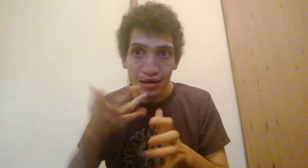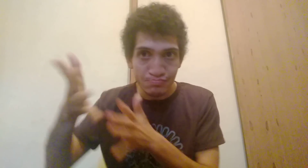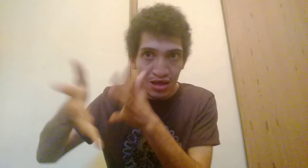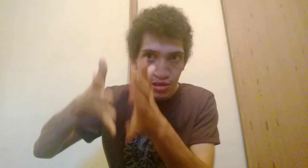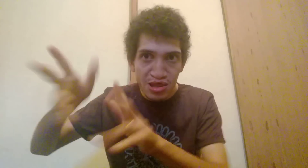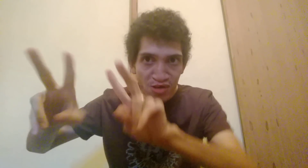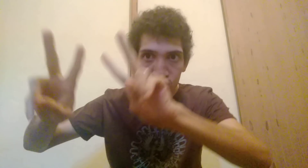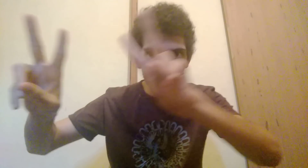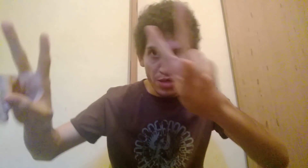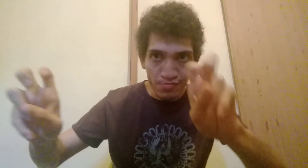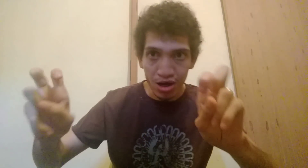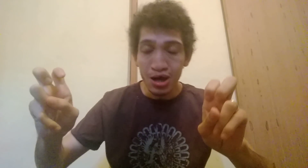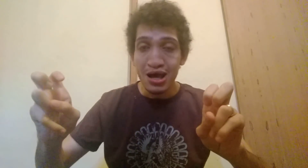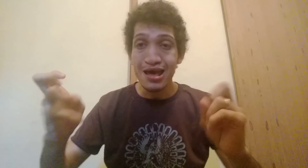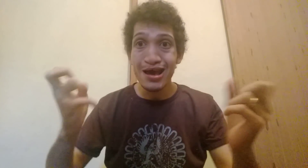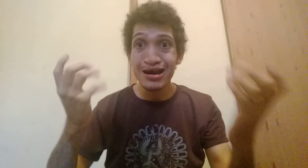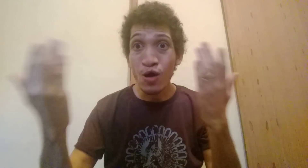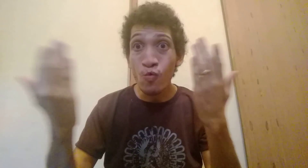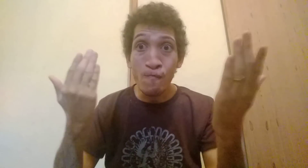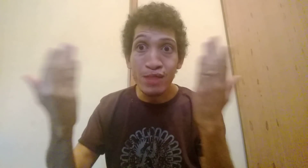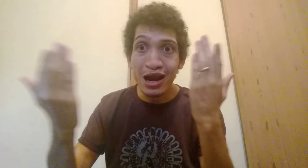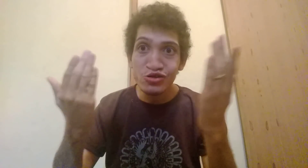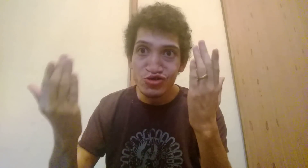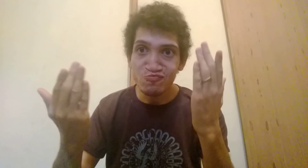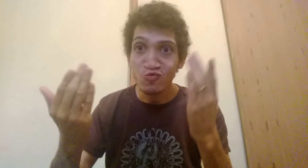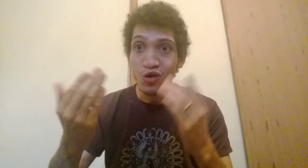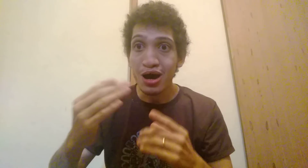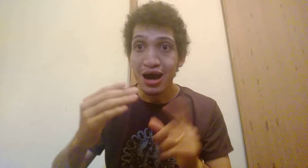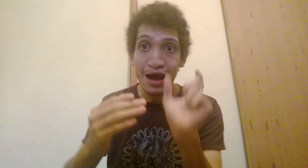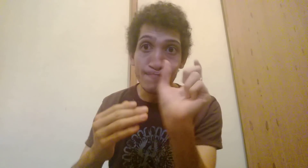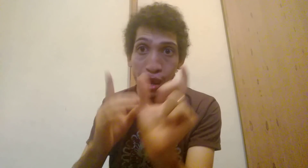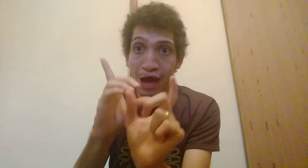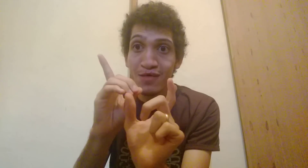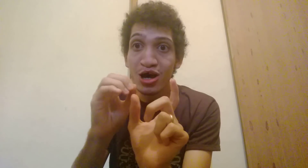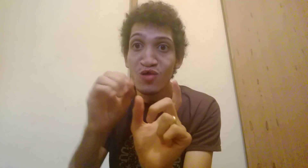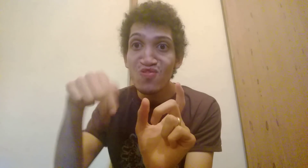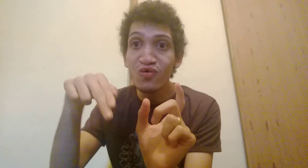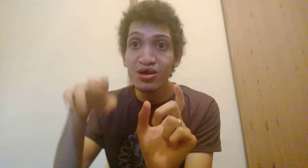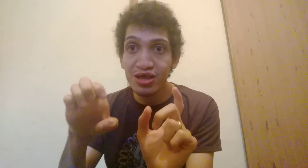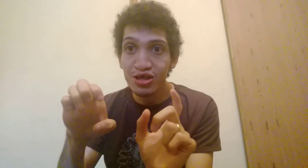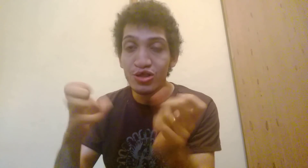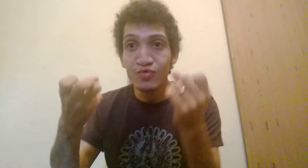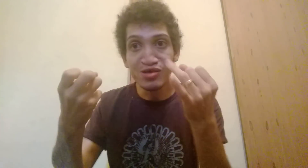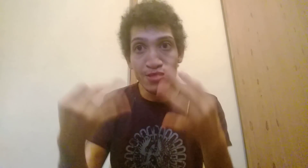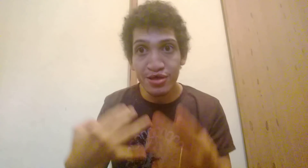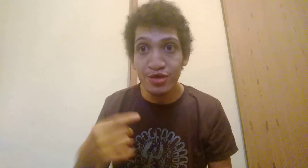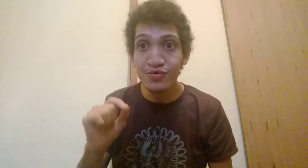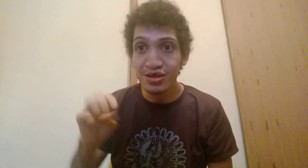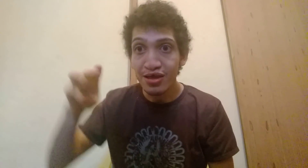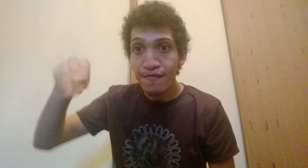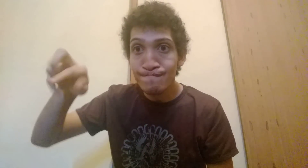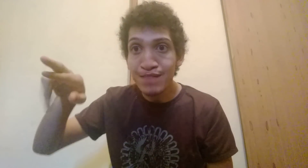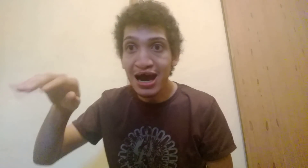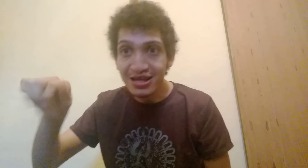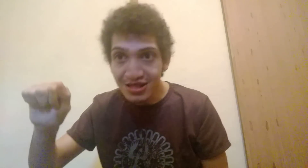em língua do tema era o comparativo, a palavra do E, que eu expliquei o E, Maria,